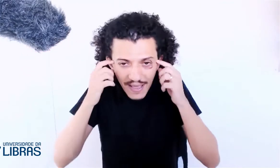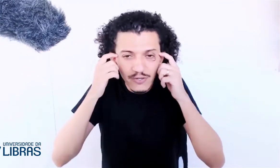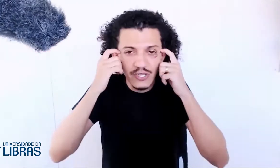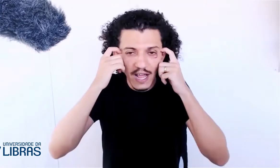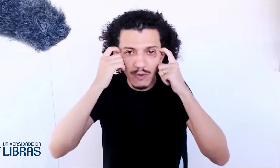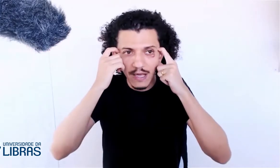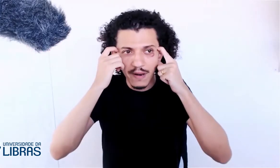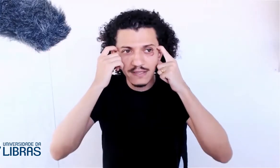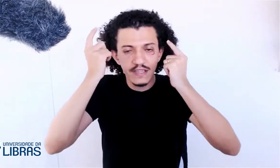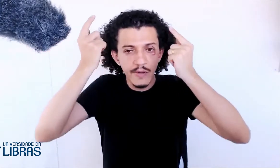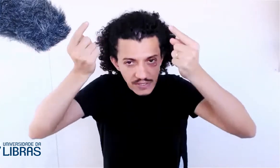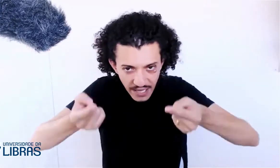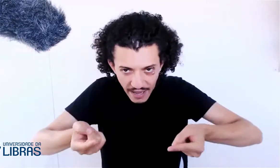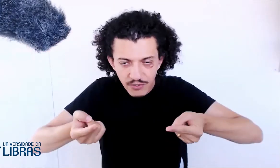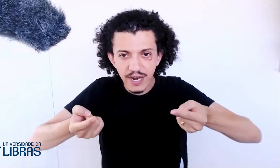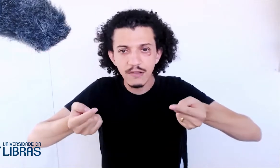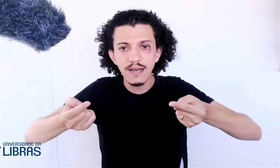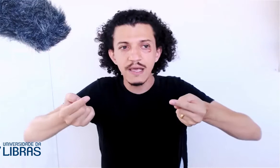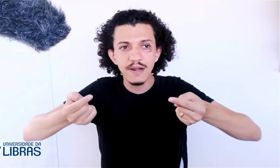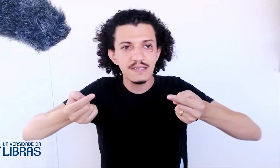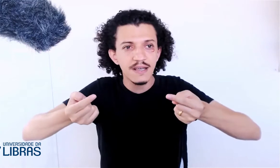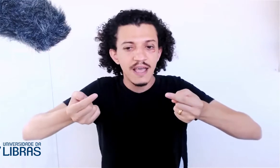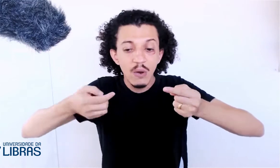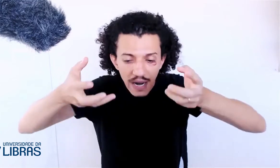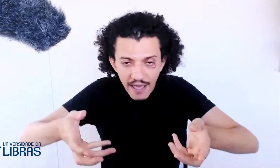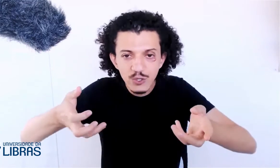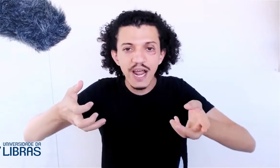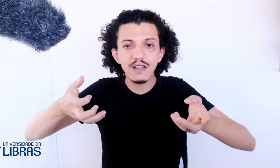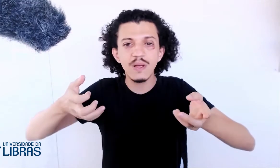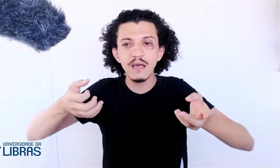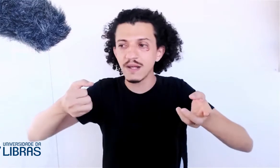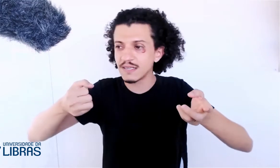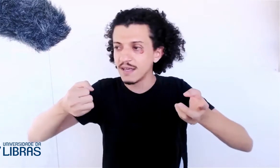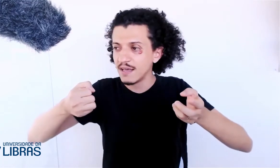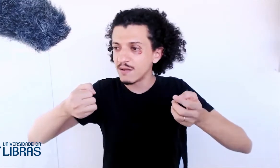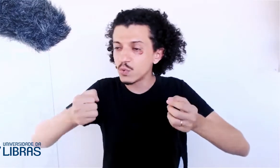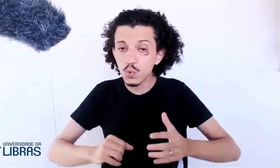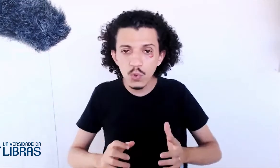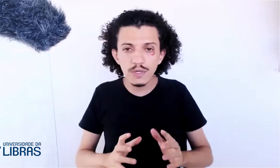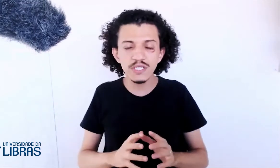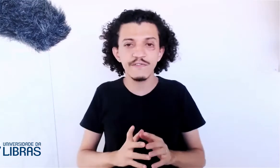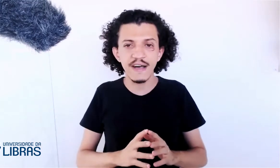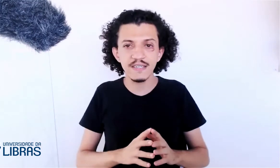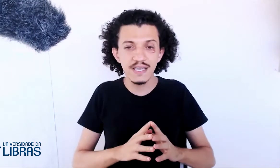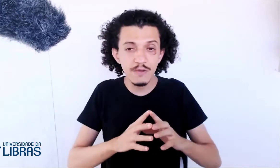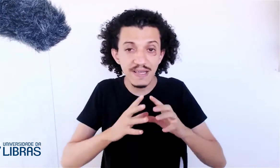penso direto em Libras, então eu escrevo direto em Libras, eu leio direto em Libras, então tudo a gente faz aqui